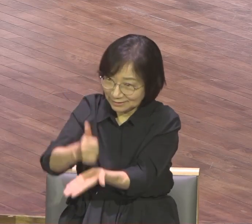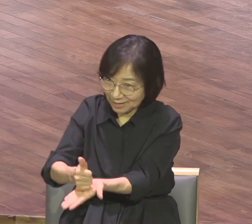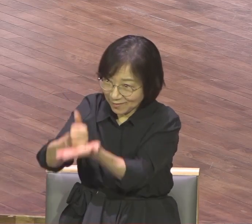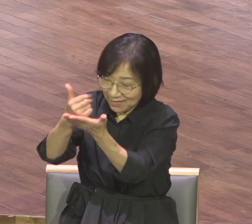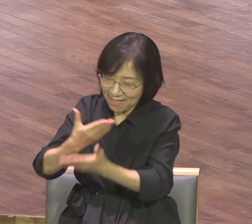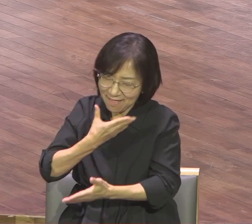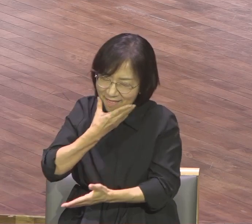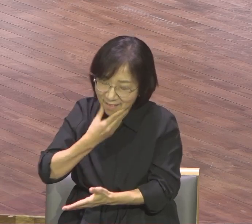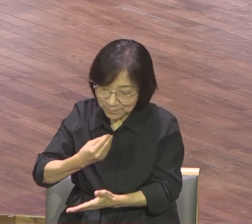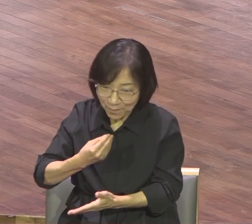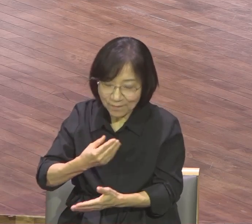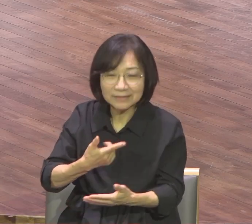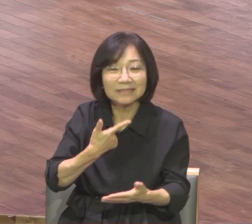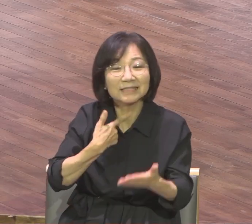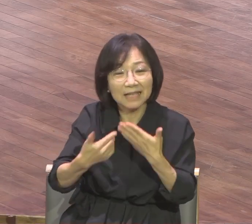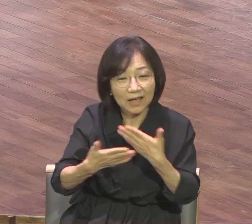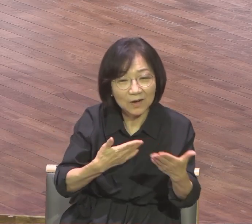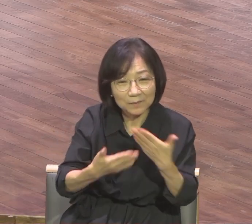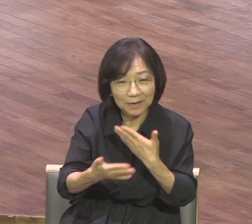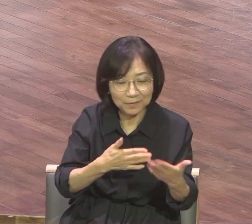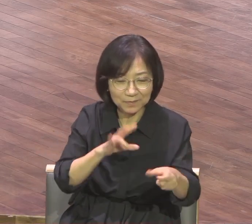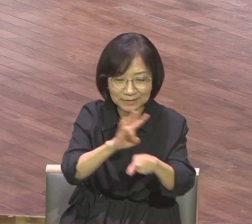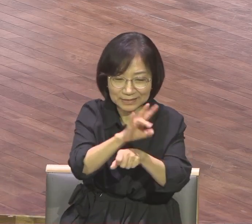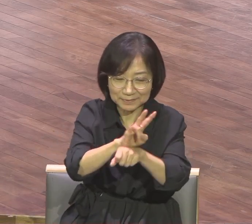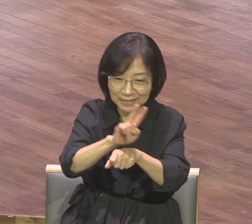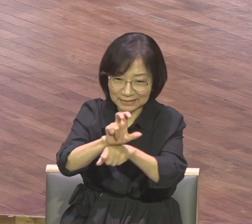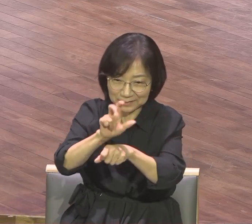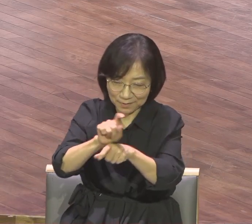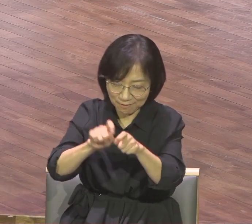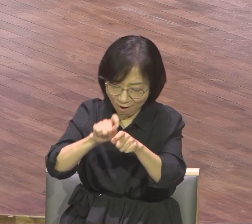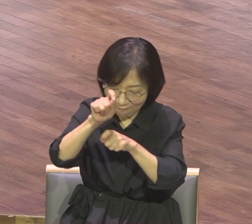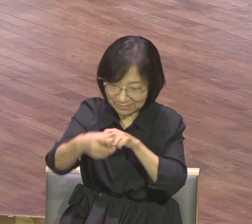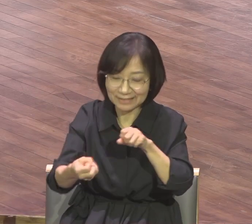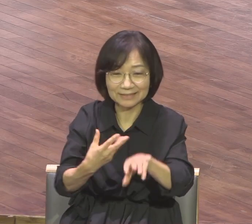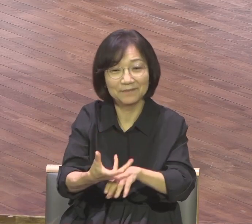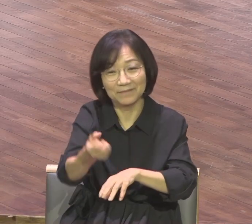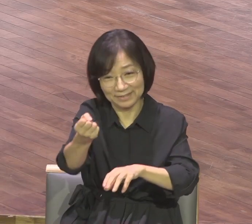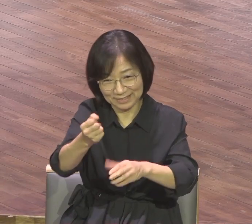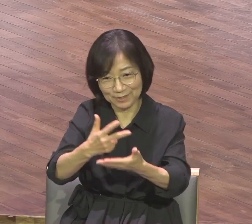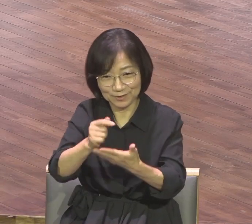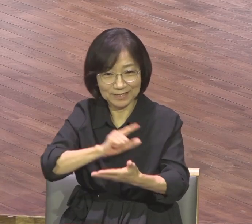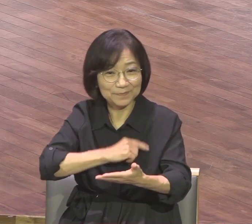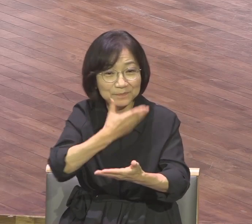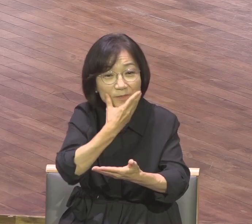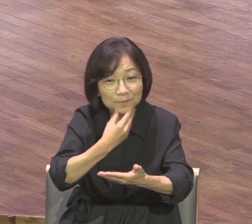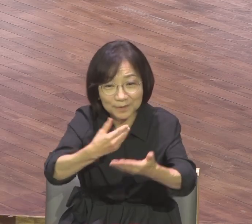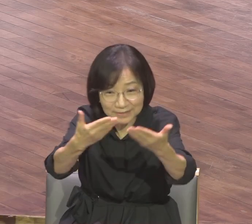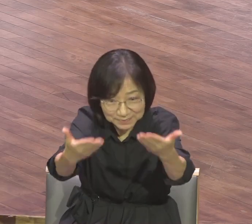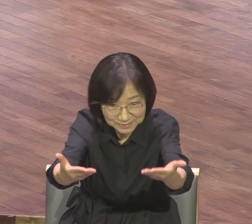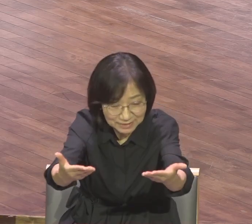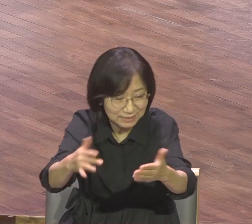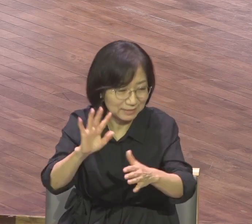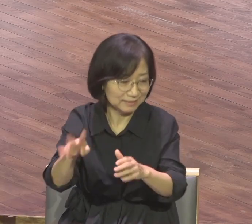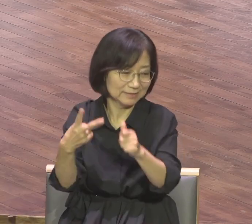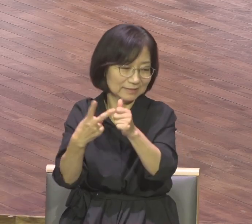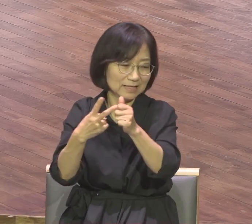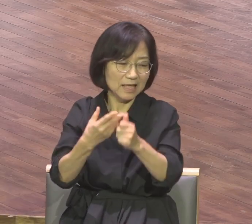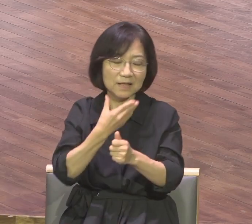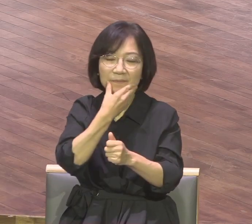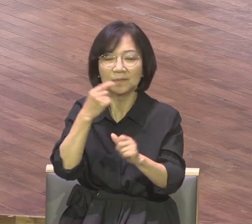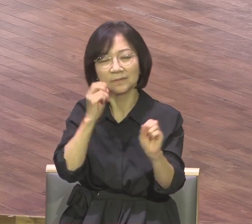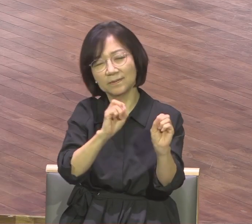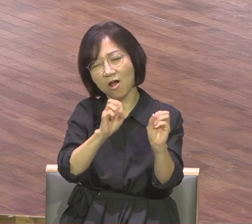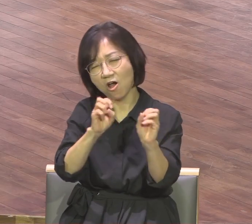영혼의 인생 작품 만드는 삶 속으로 들어가시기를 주님으로 축복합니다. 두 번째로 복음 전도의 행복입니다.